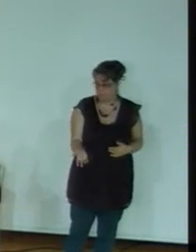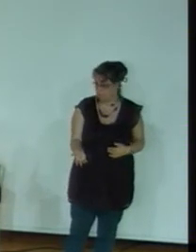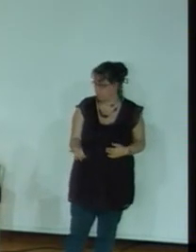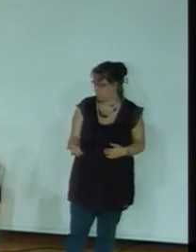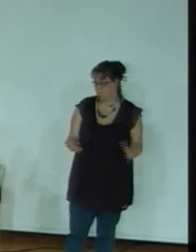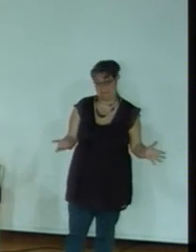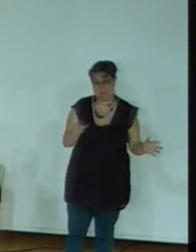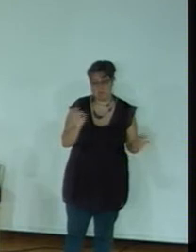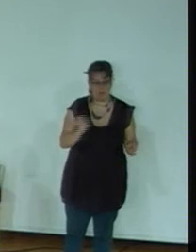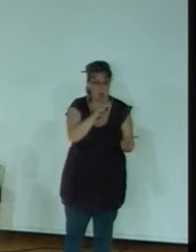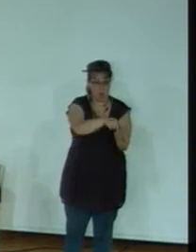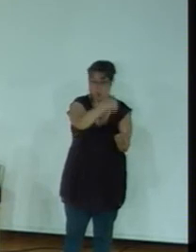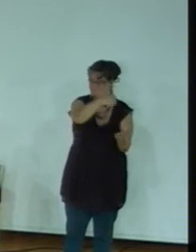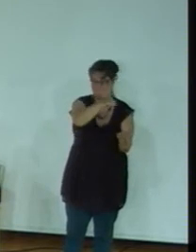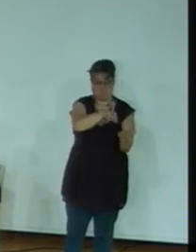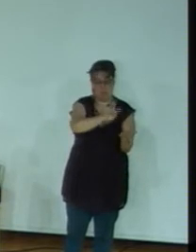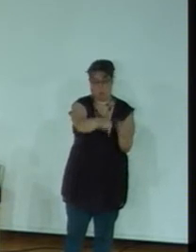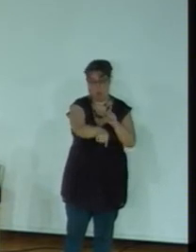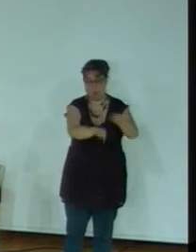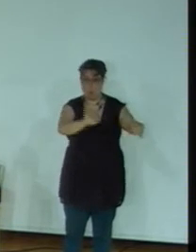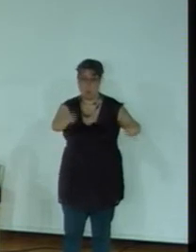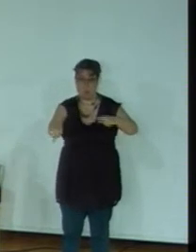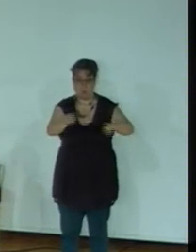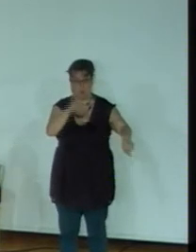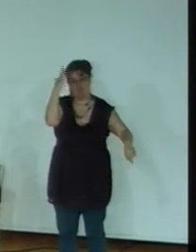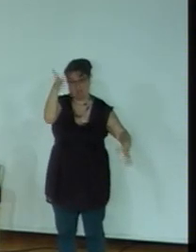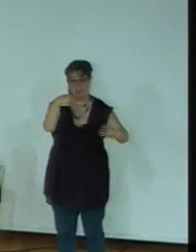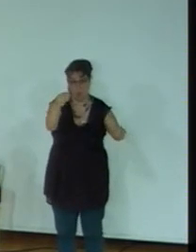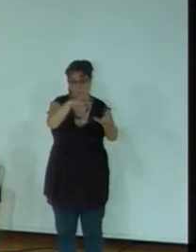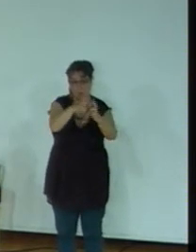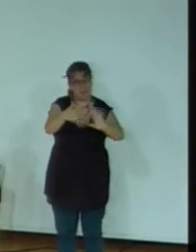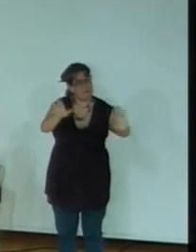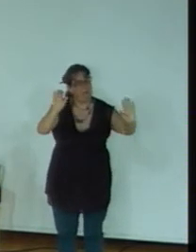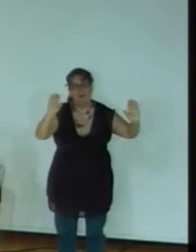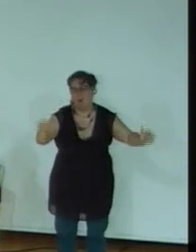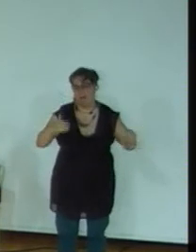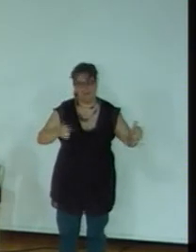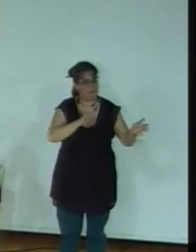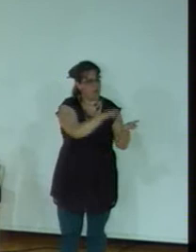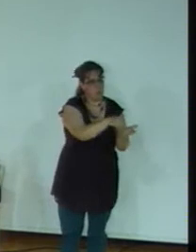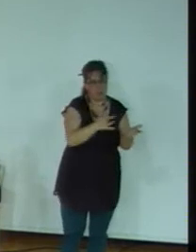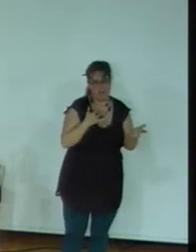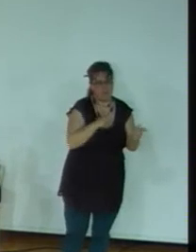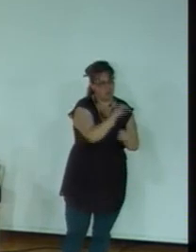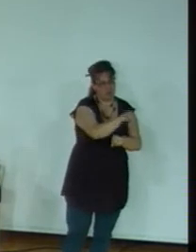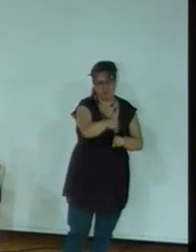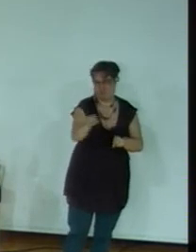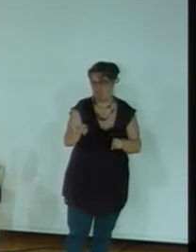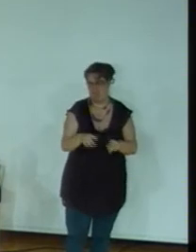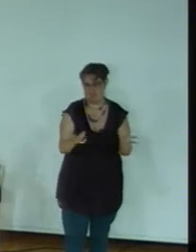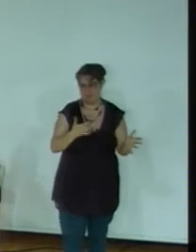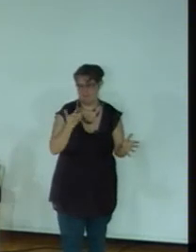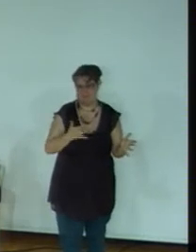C'est assez dispersé, ça va être un petit peu compliqué pour tout le monde, mais entre nous ça vaut vraiment le coup. C'est dispersé entre